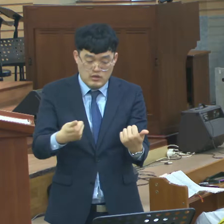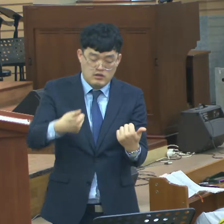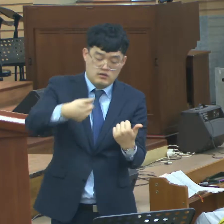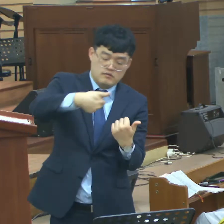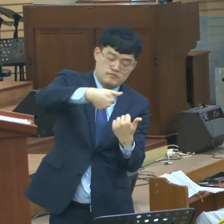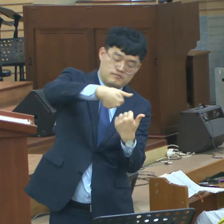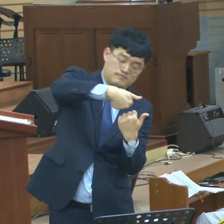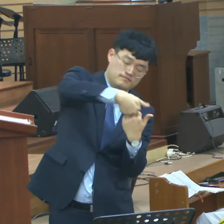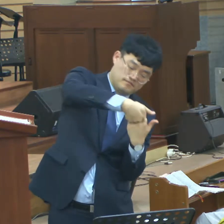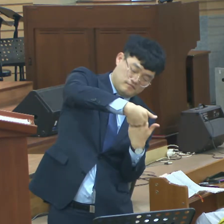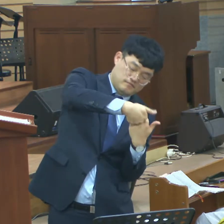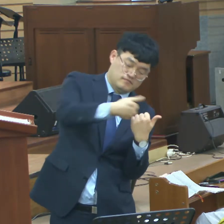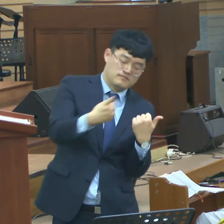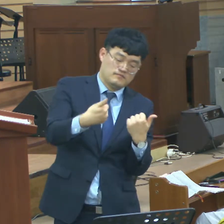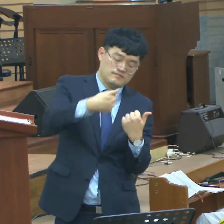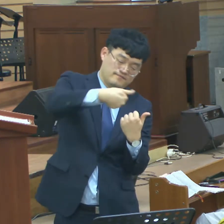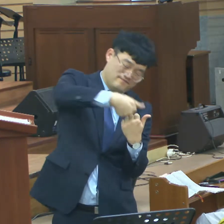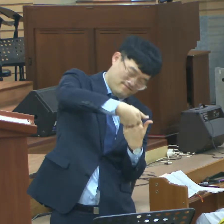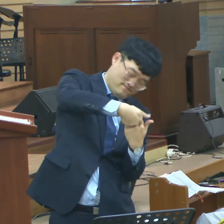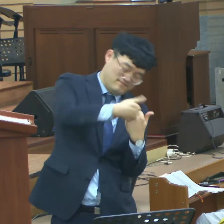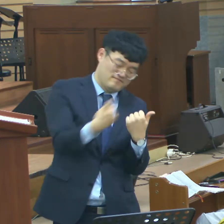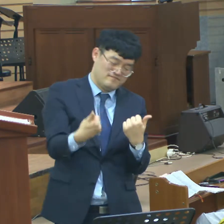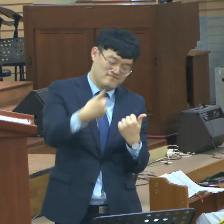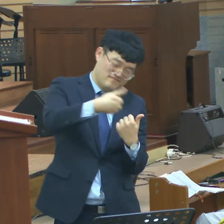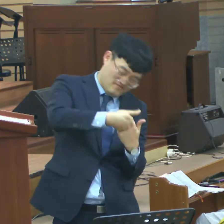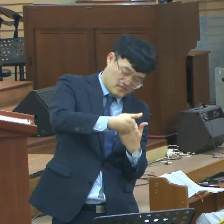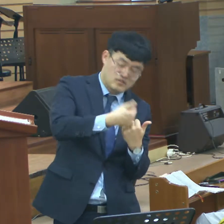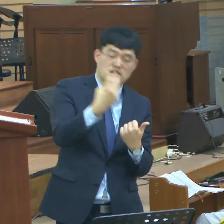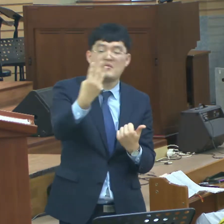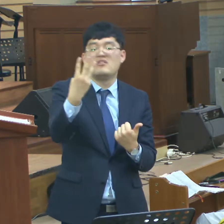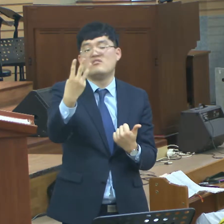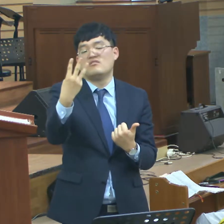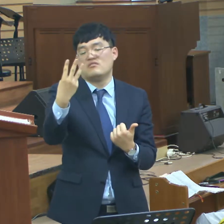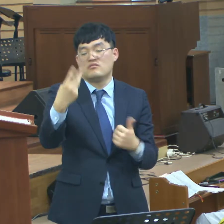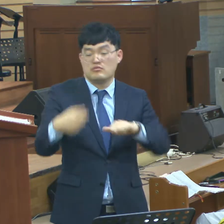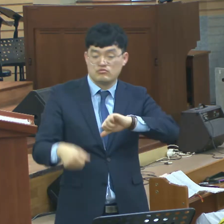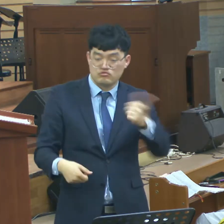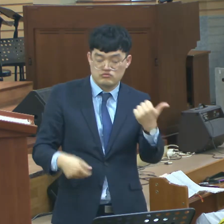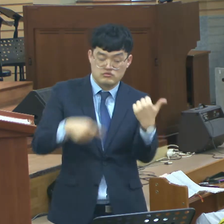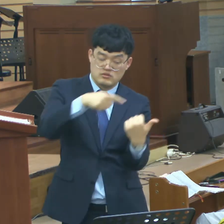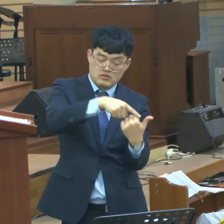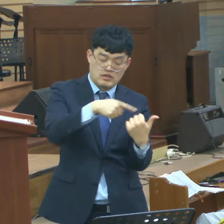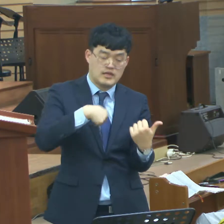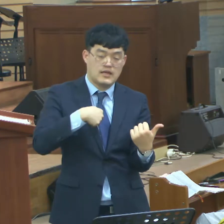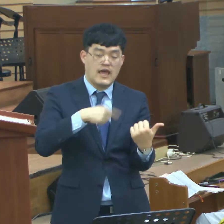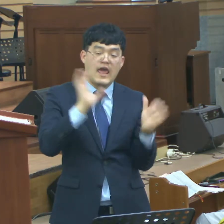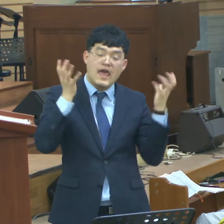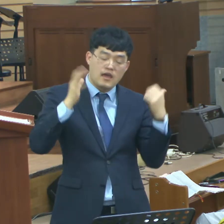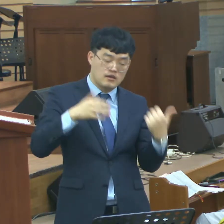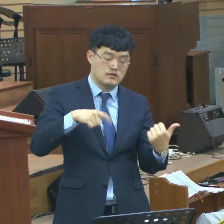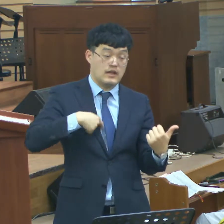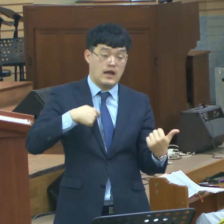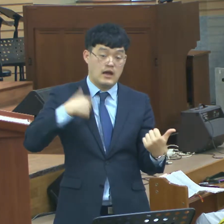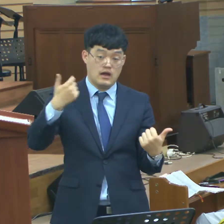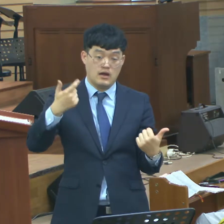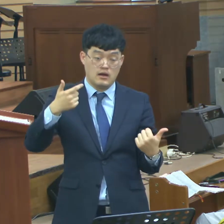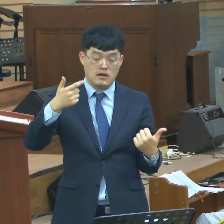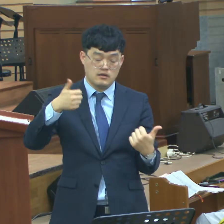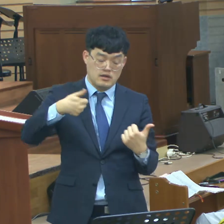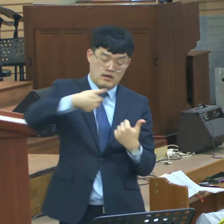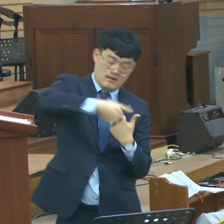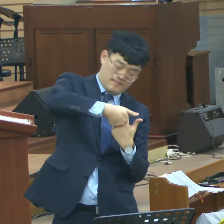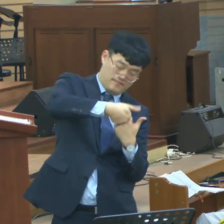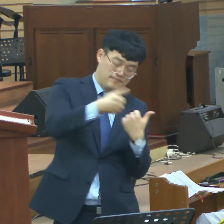3번 이렇게 엎드렸어요. 죽은 시신하고 자기하고 이렇게 몸이 닿았단 말이죠. 자기의 생명이 좀 그